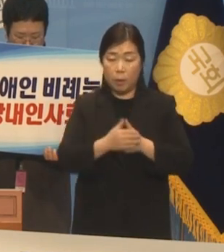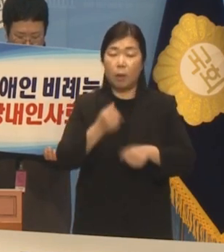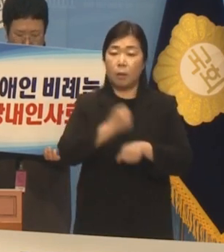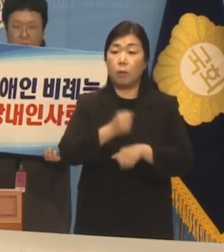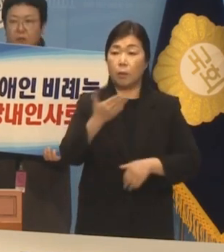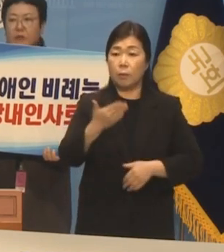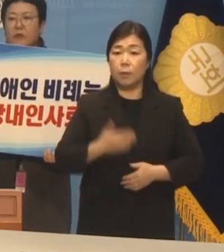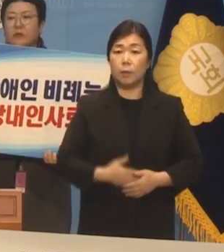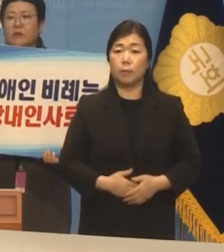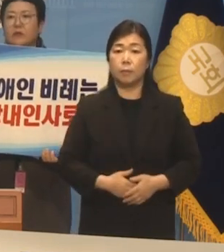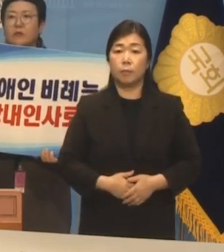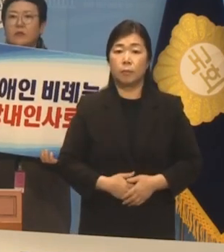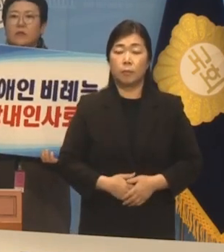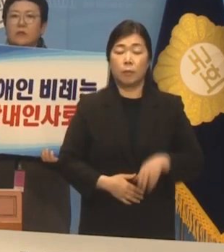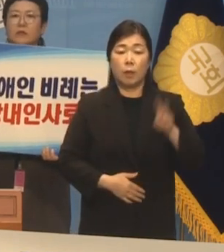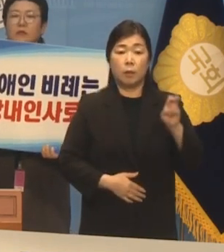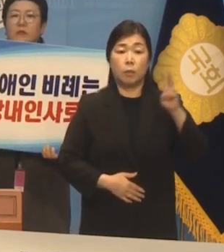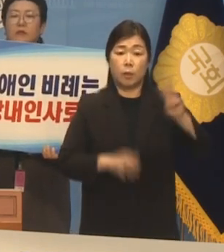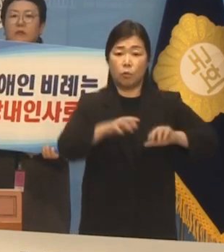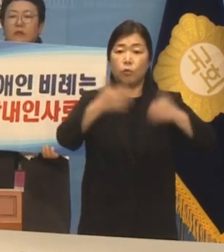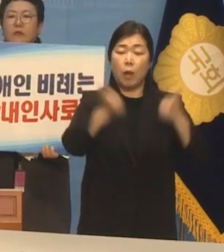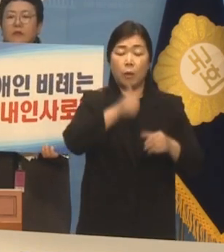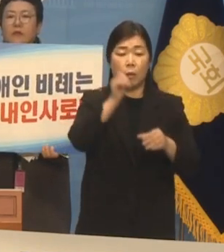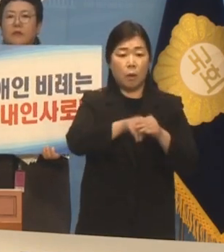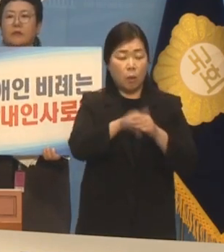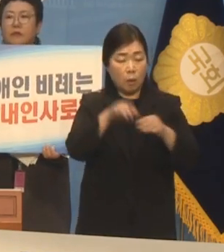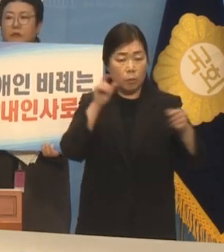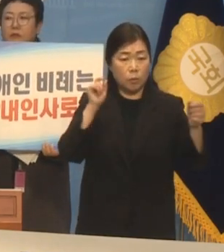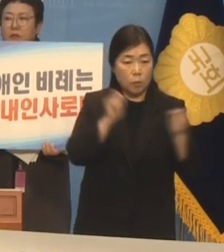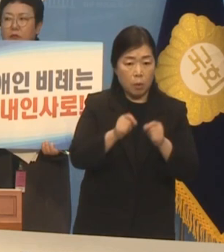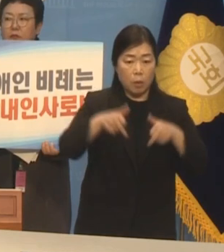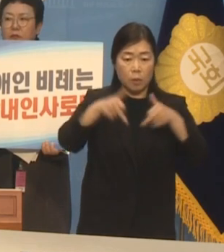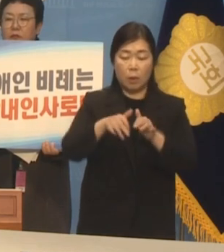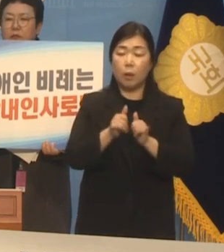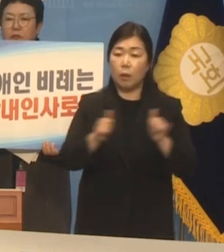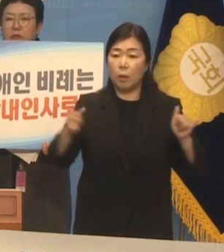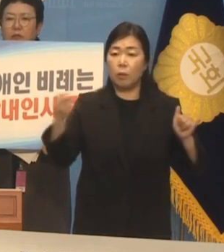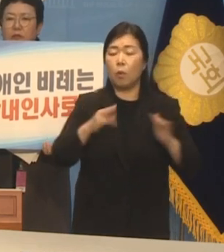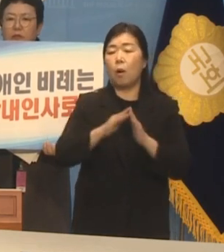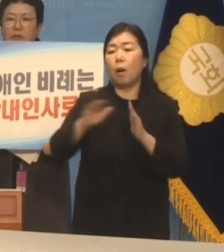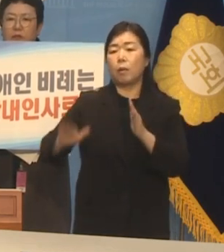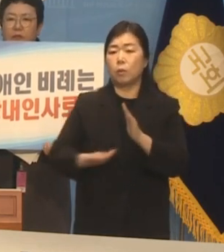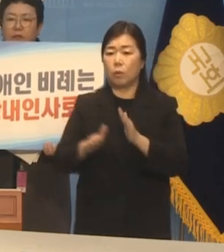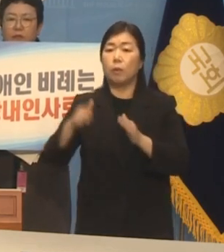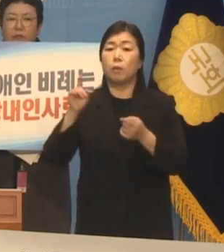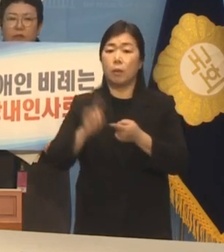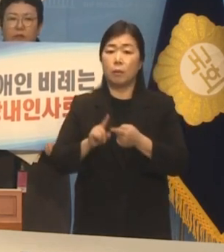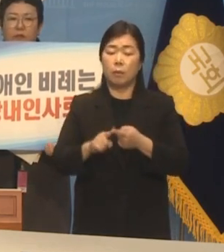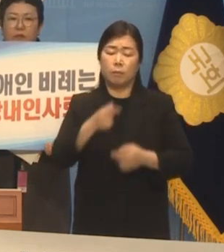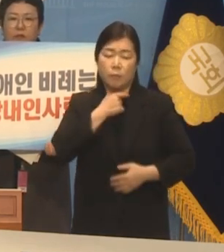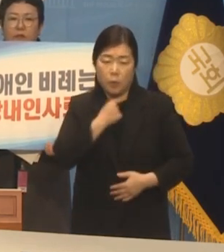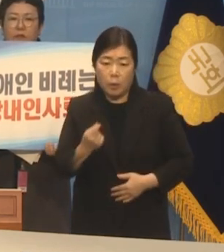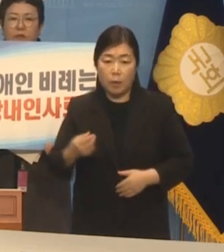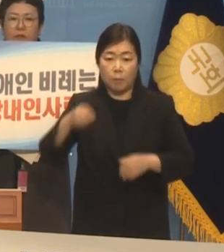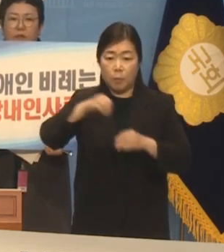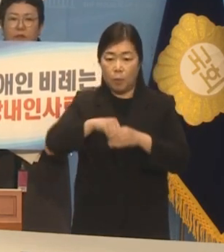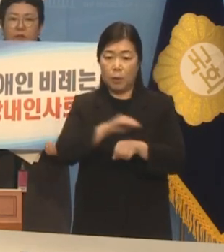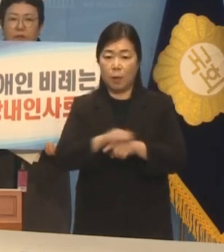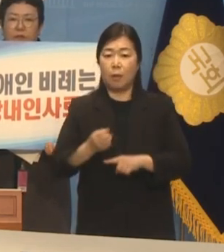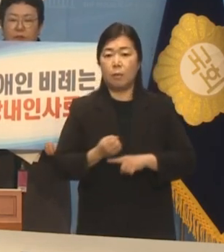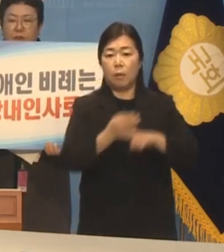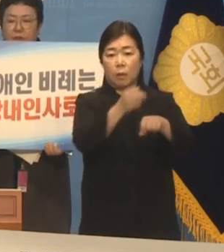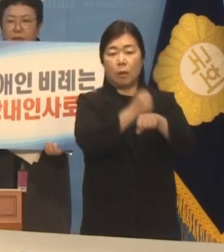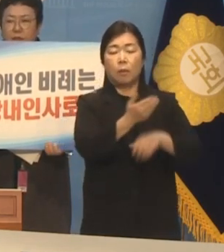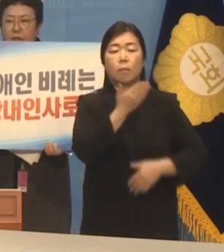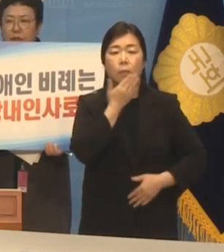되었고요 22대 총선을 앞두고 장애인들과 그 가족들의 영원히 전달될 수 있기를